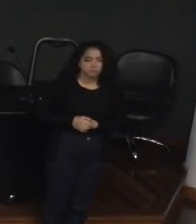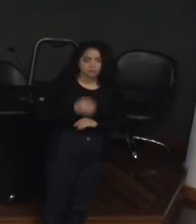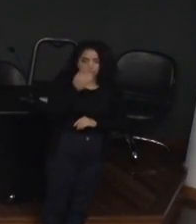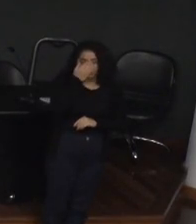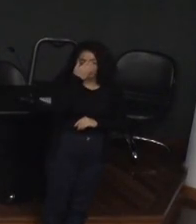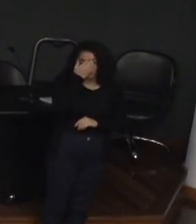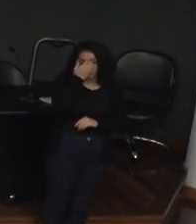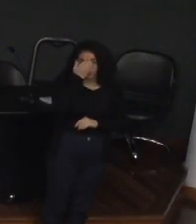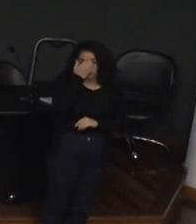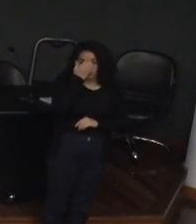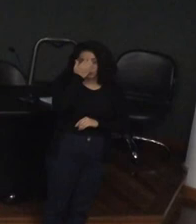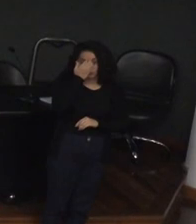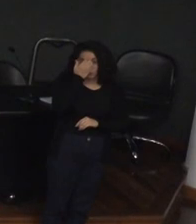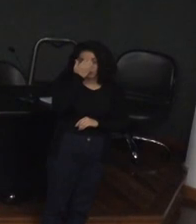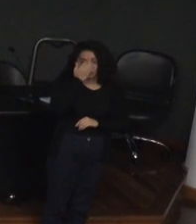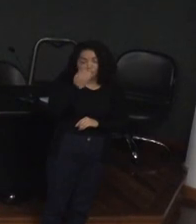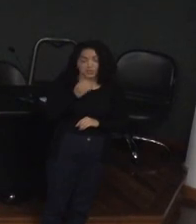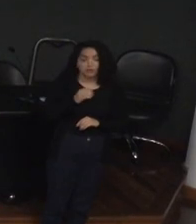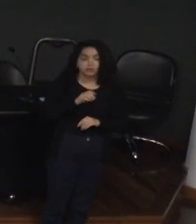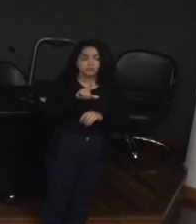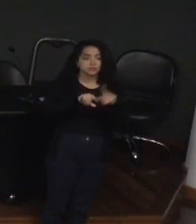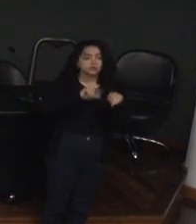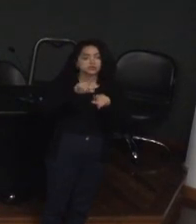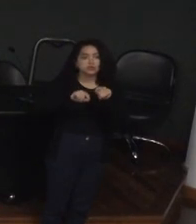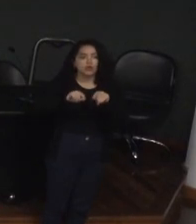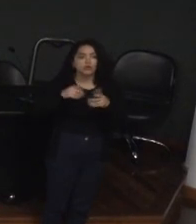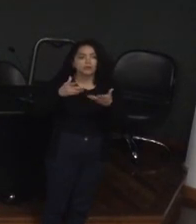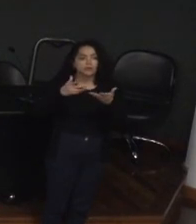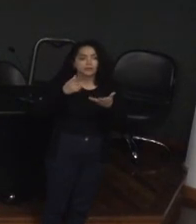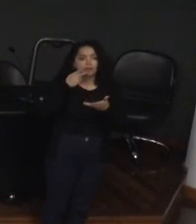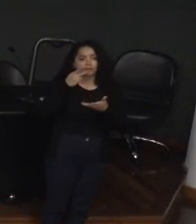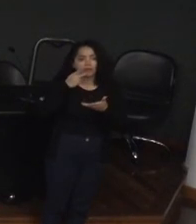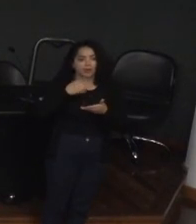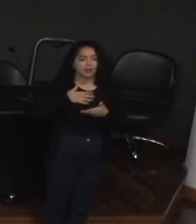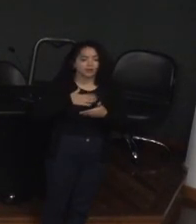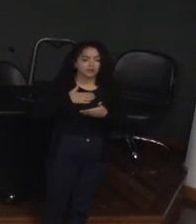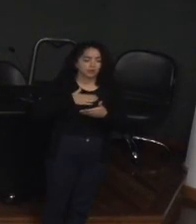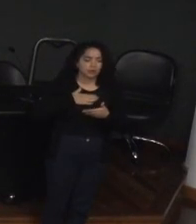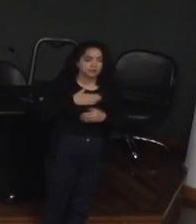Daí vocês elegem quem gosta de falar. Tá bom, pessoal? Vamos lá.